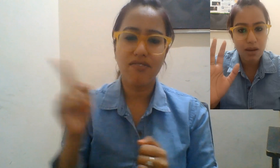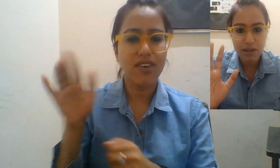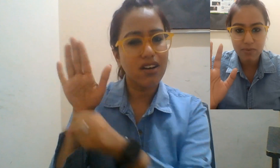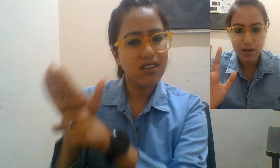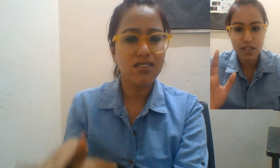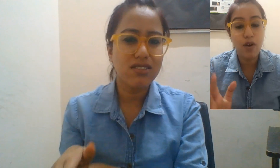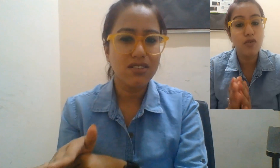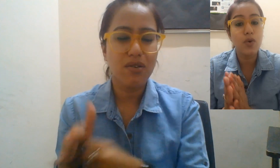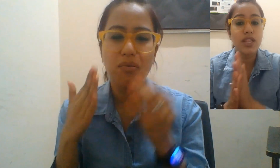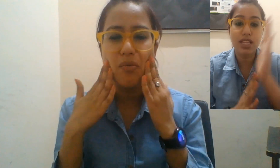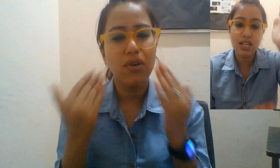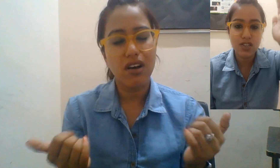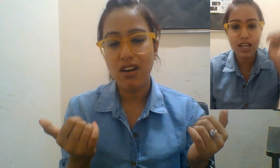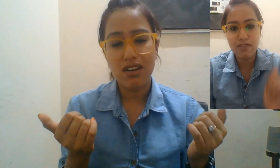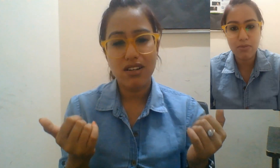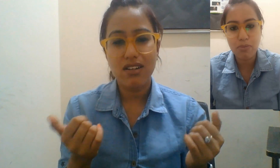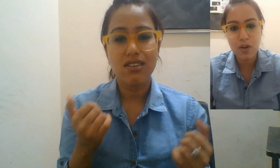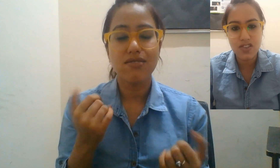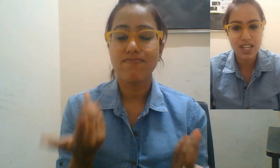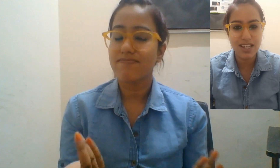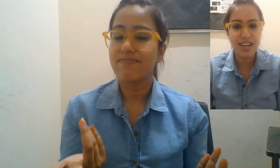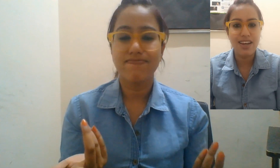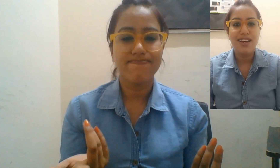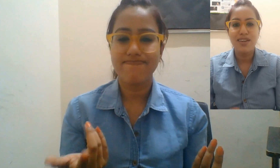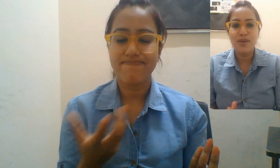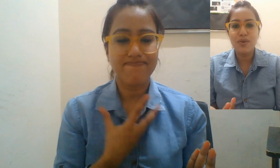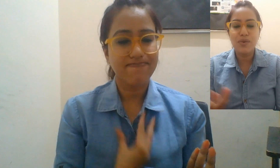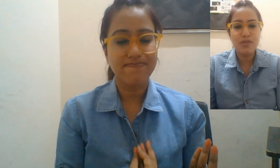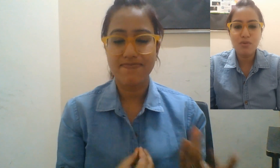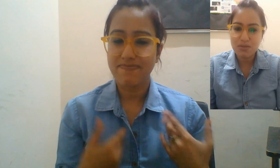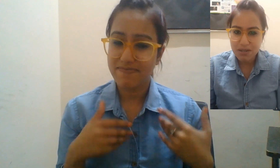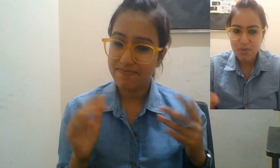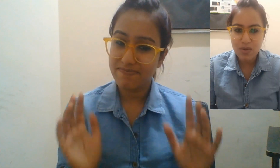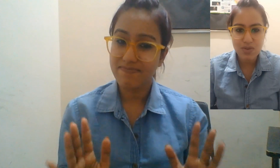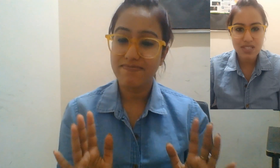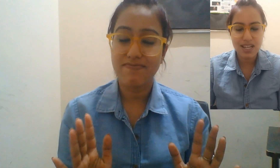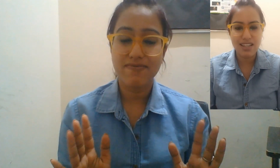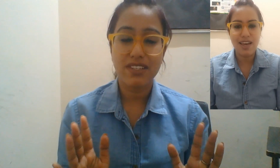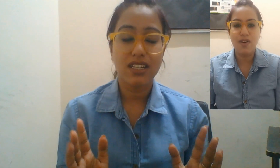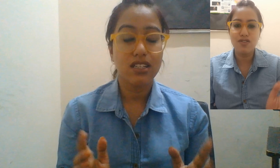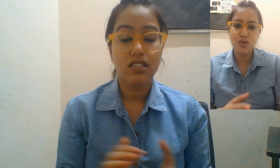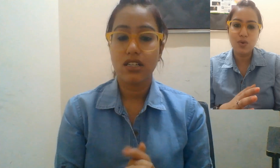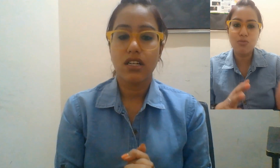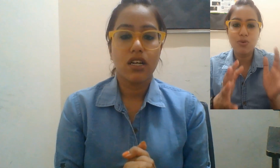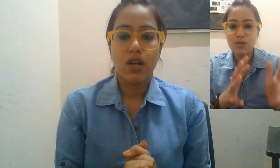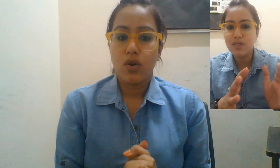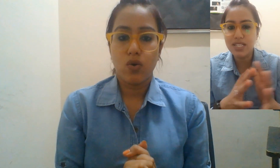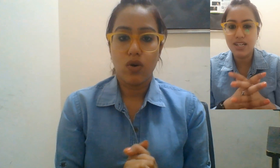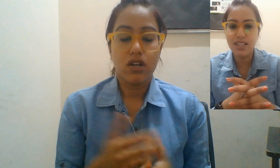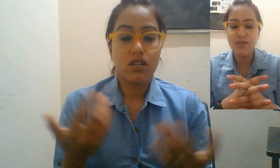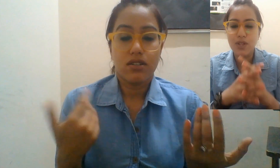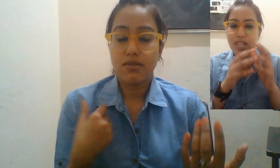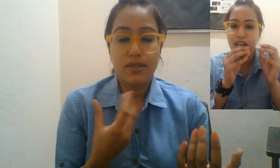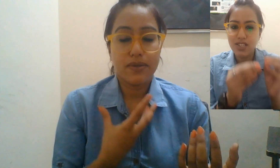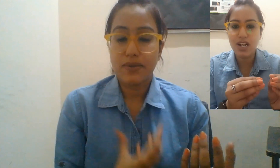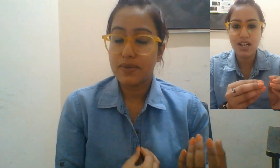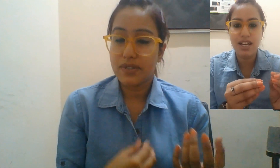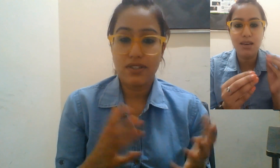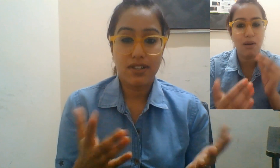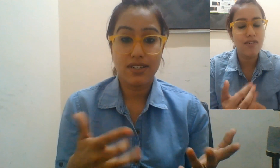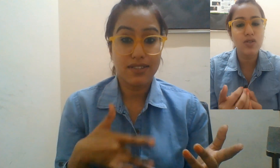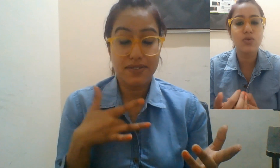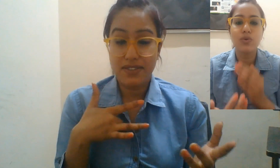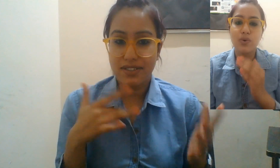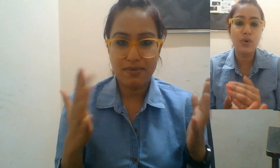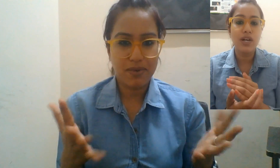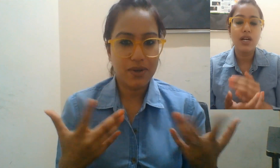सकती, इतना बेकार मेकअप करते हैं, वो इतने अच्छे लेवल पे पहुंच जाते हैं। क्यों? क्योंकि वो बस बोल सुन सकते हैं, और जो लोग बोल सुन नहीं सकते वो इतना अच्छा